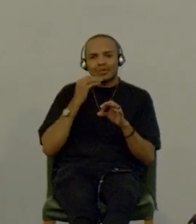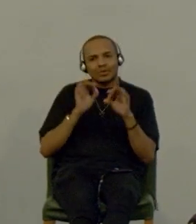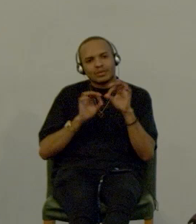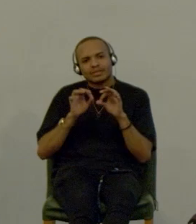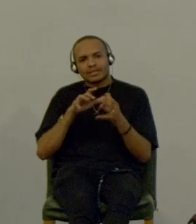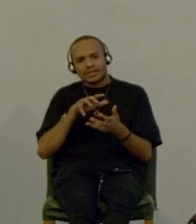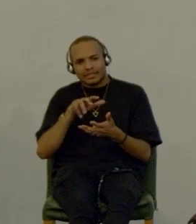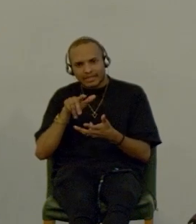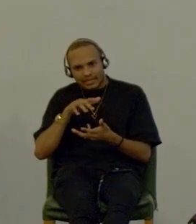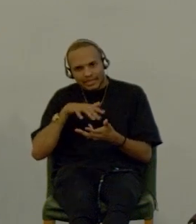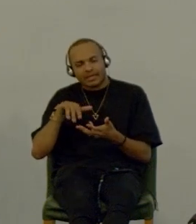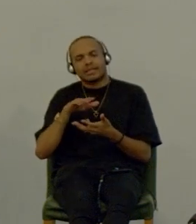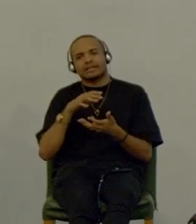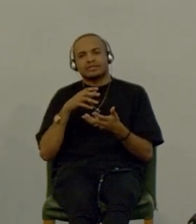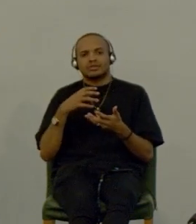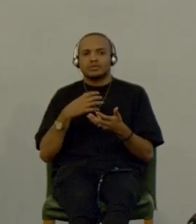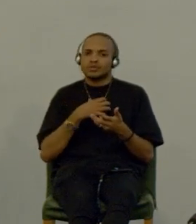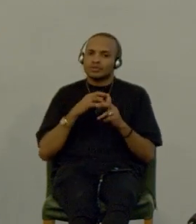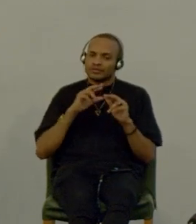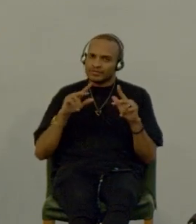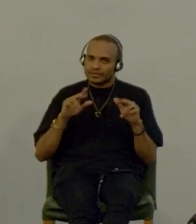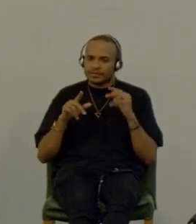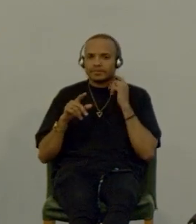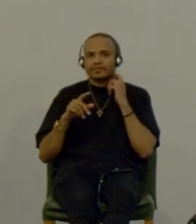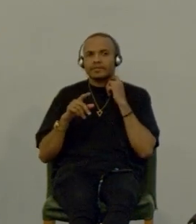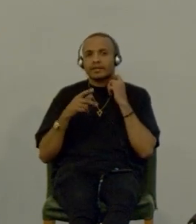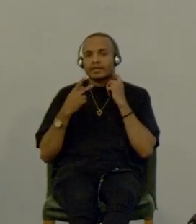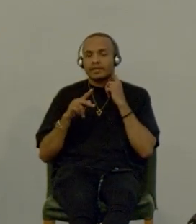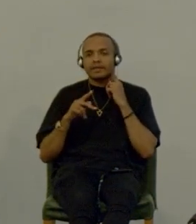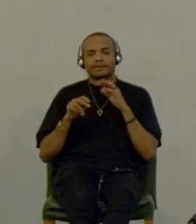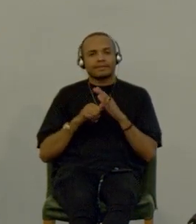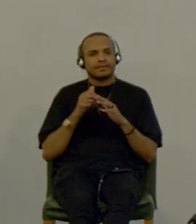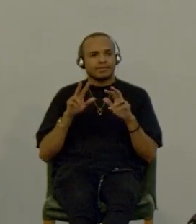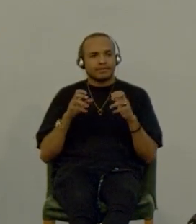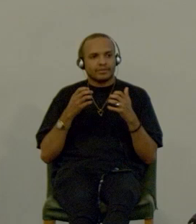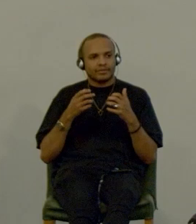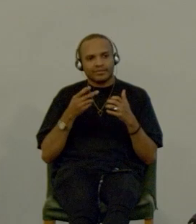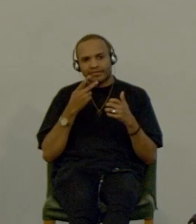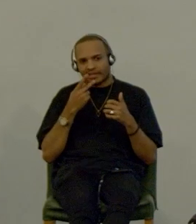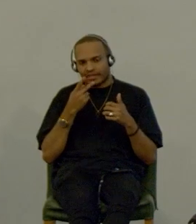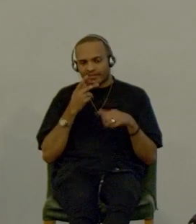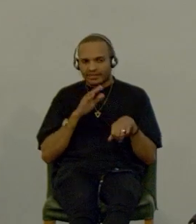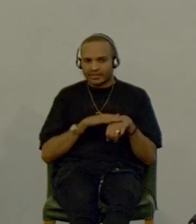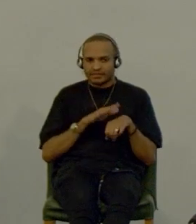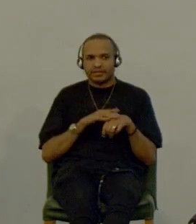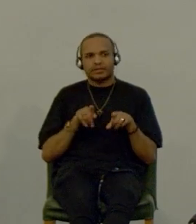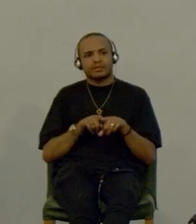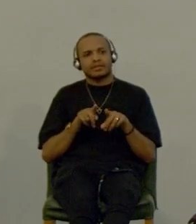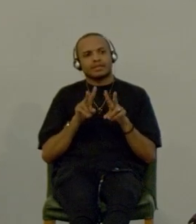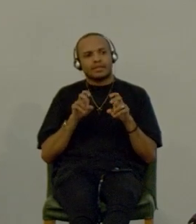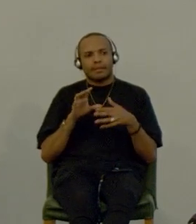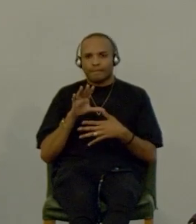de différentes manières. Donc ça, c'est la première chose que je vais faire, c'est vous parler de cartes et donc de mon travail de